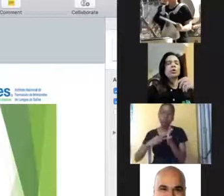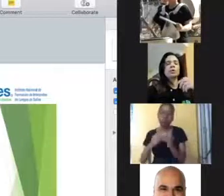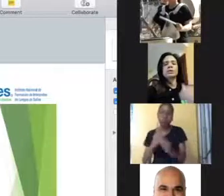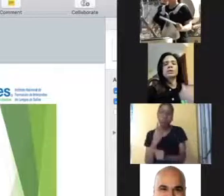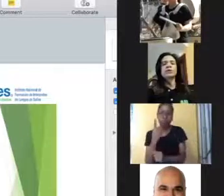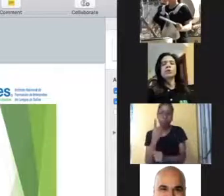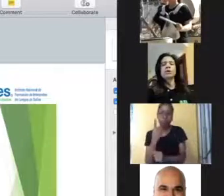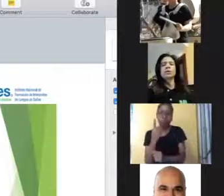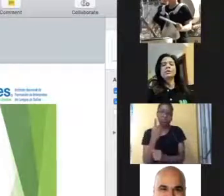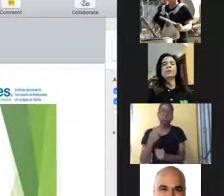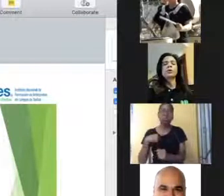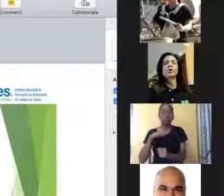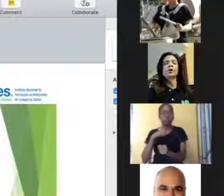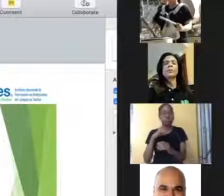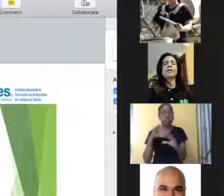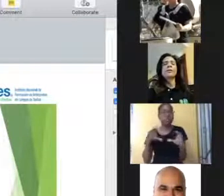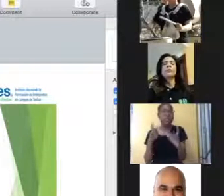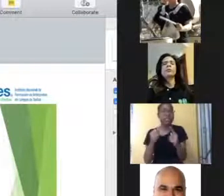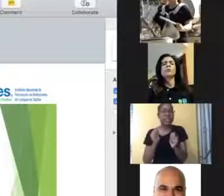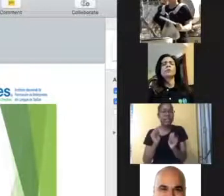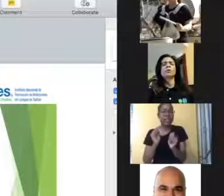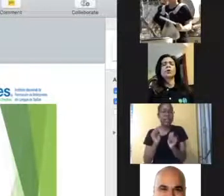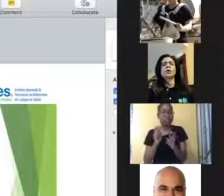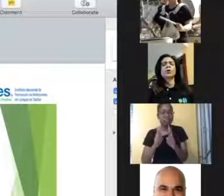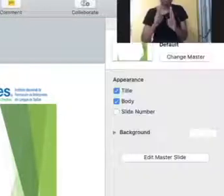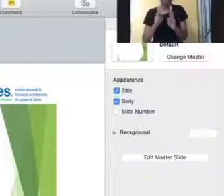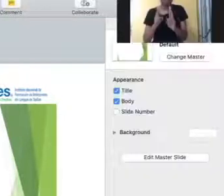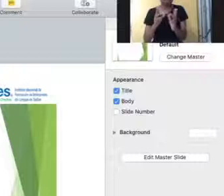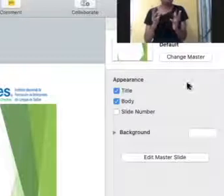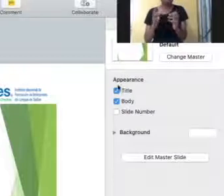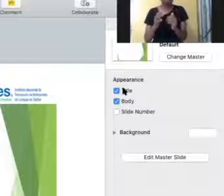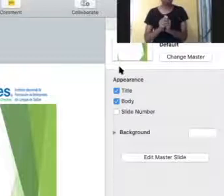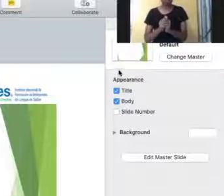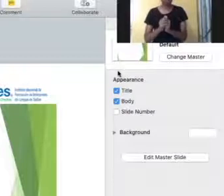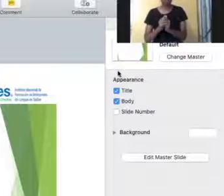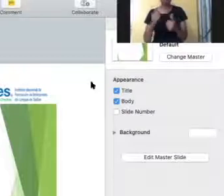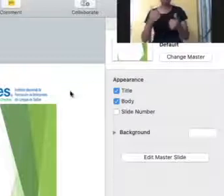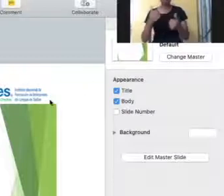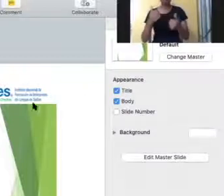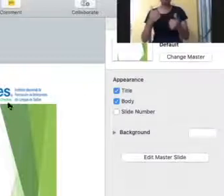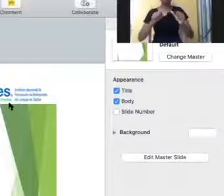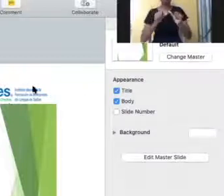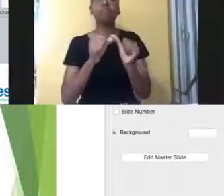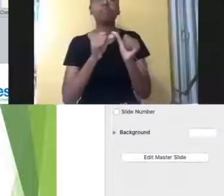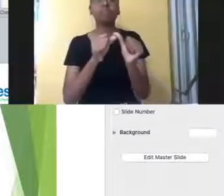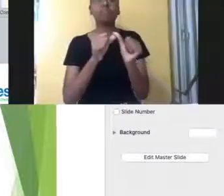hacerlo quizás un poquito más rápido de lo que pensábamos. Continúa, Alisa.